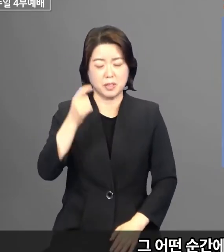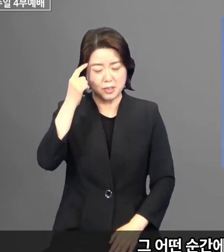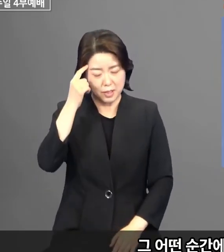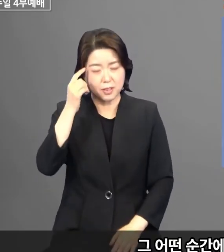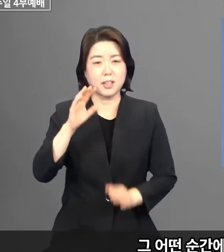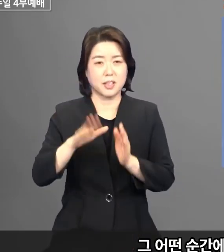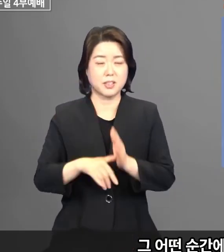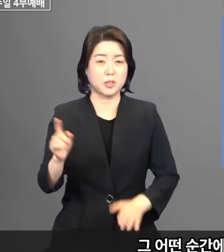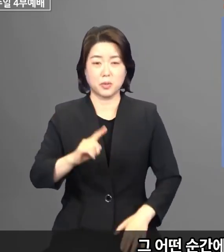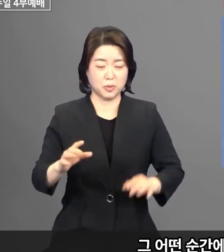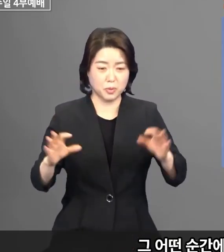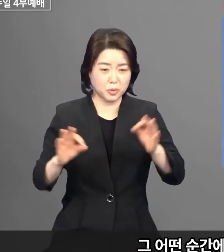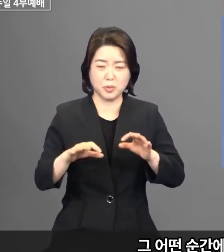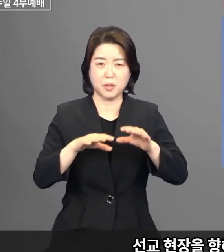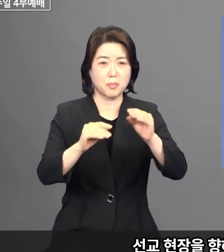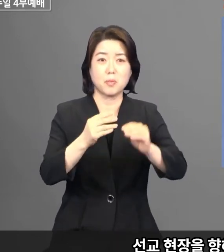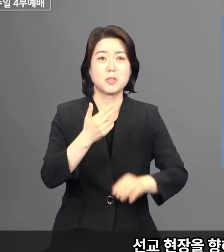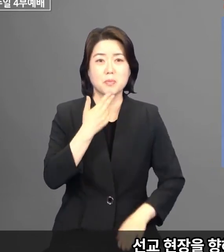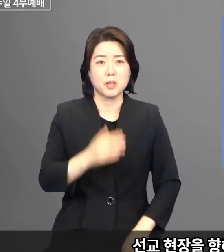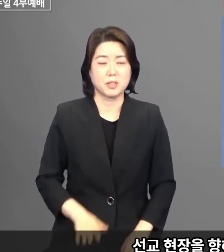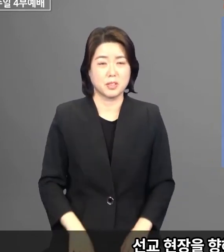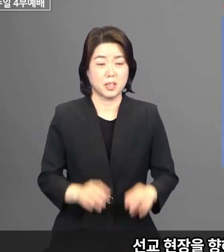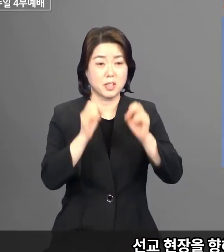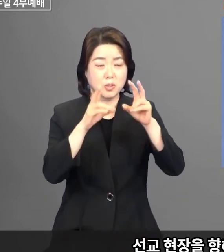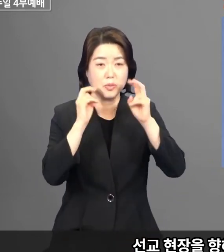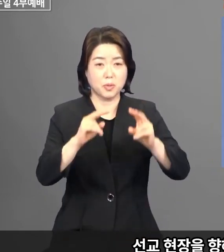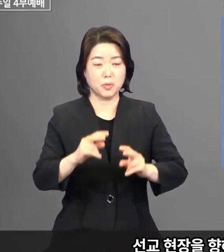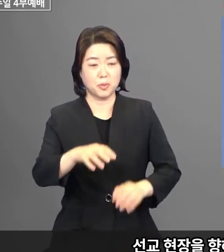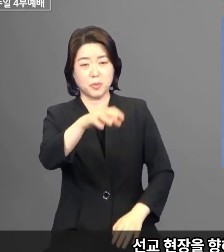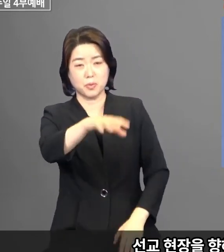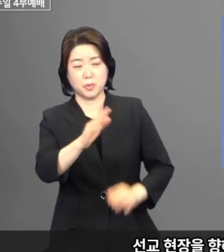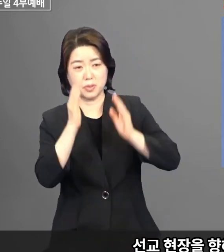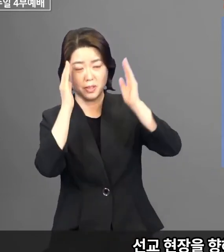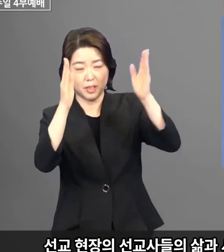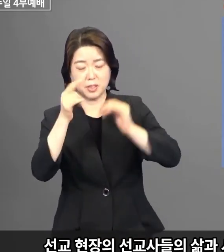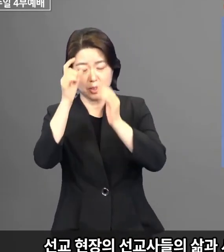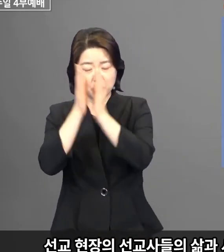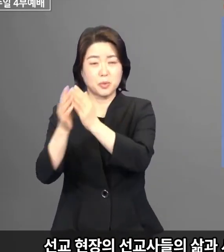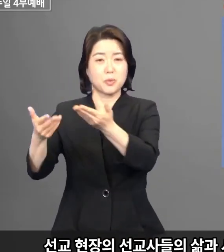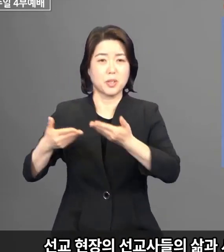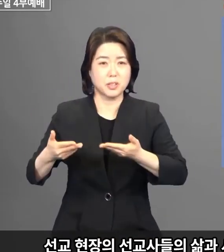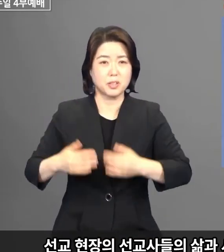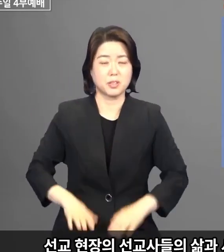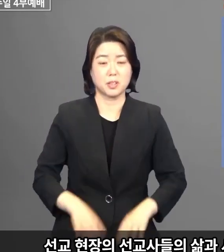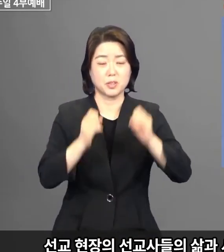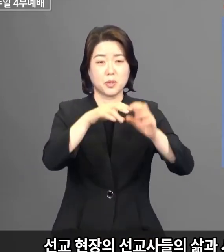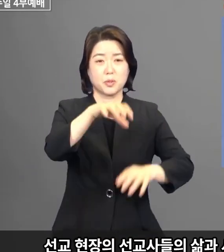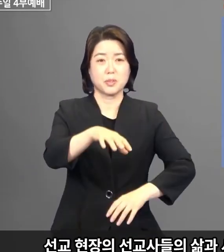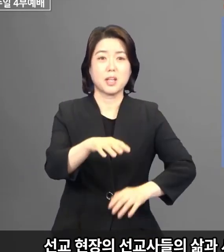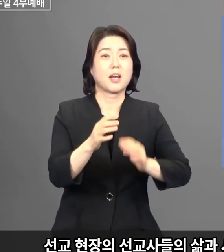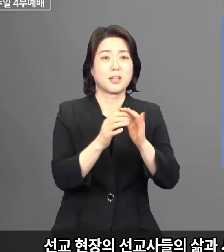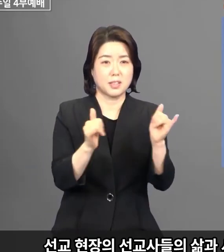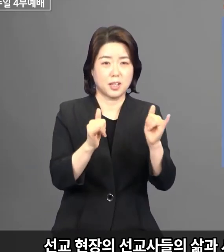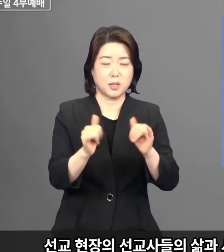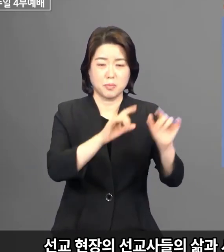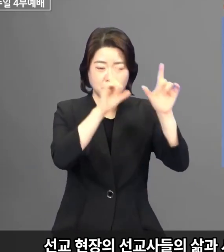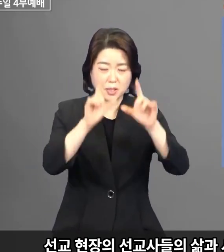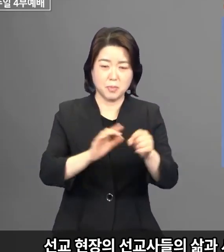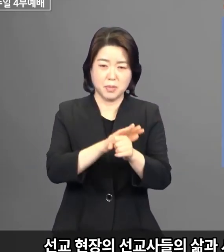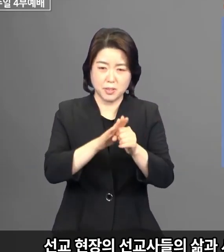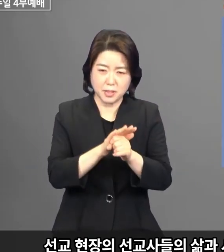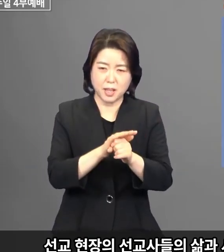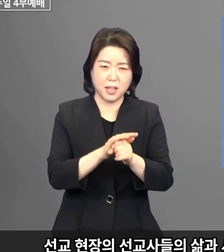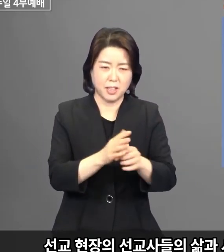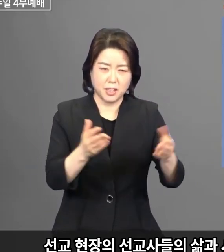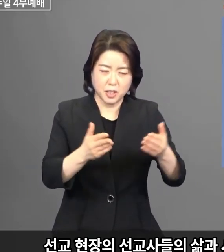어떤 순간에도 멈추지 않고 선교 현장을 향해서 기도하시는, 선교 현장의 선교사들의 삶과 사랑과 사역을